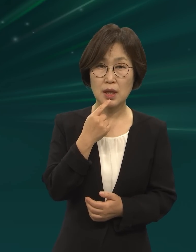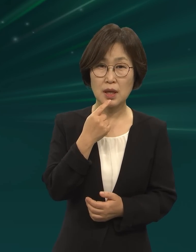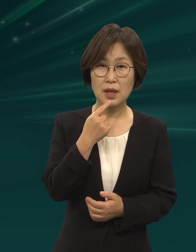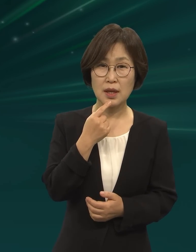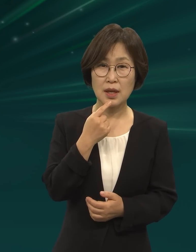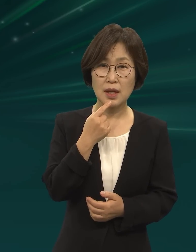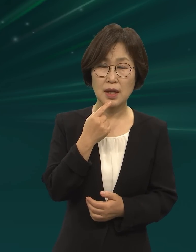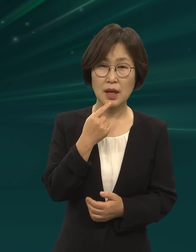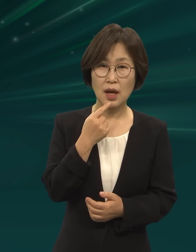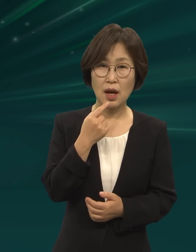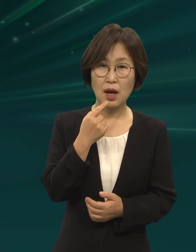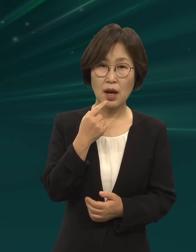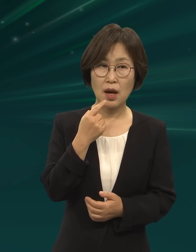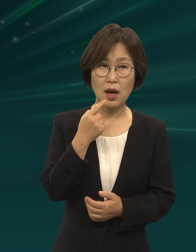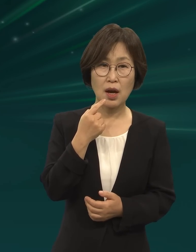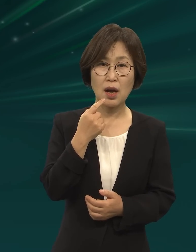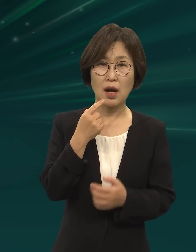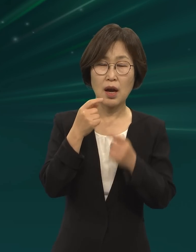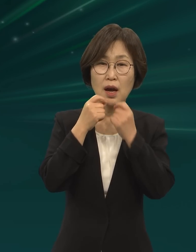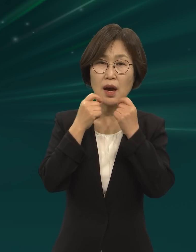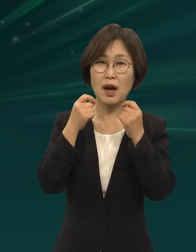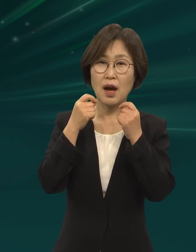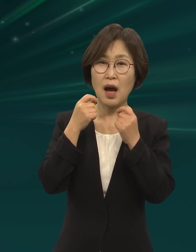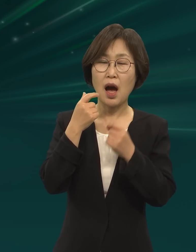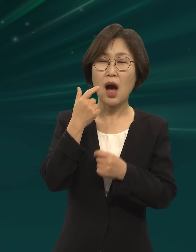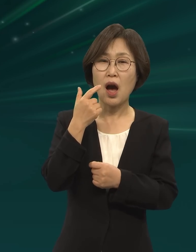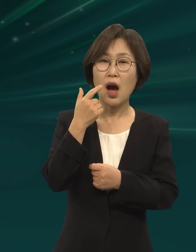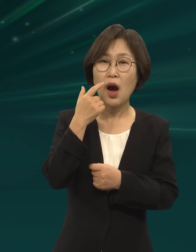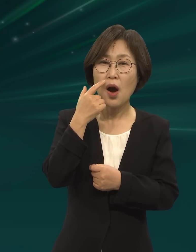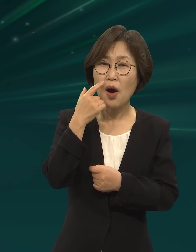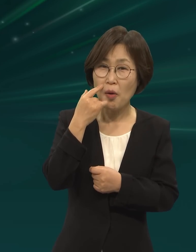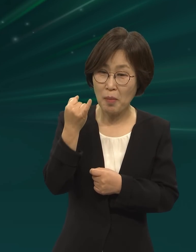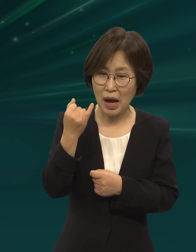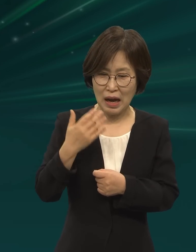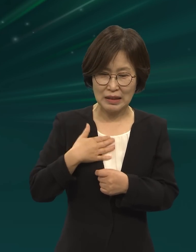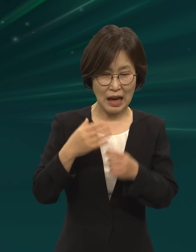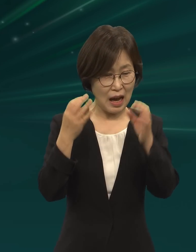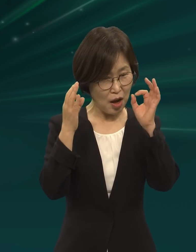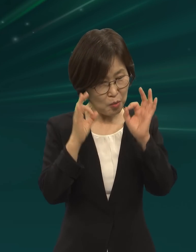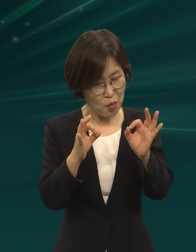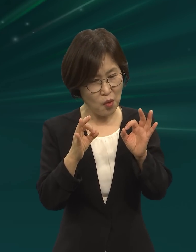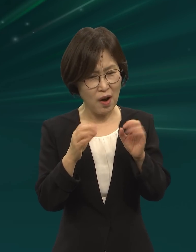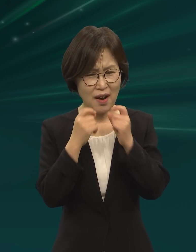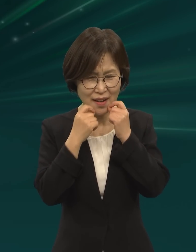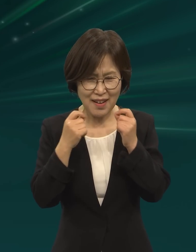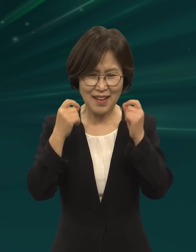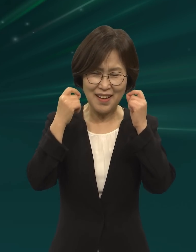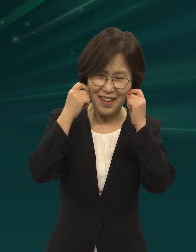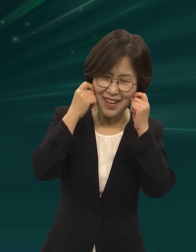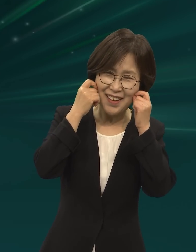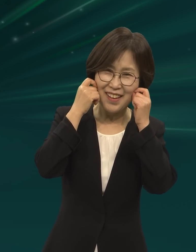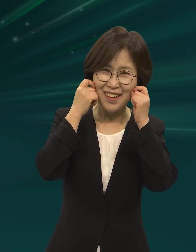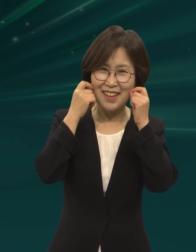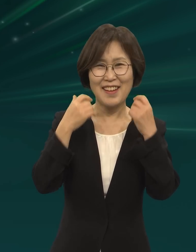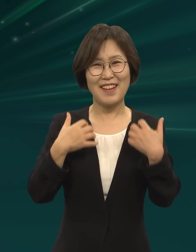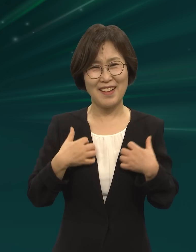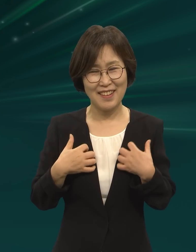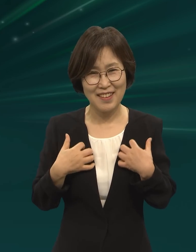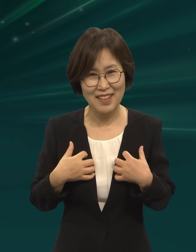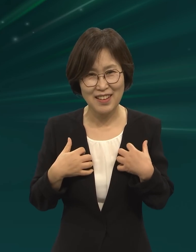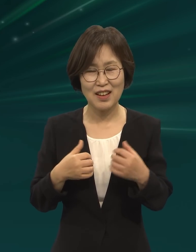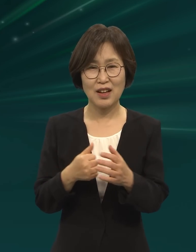웃으니까 엄마이잖아요. 우리 아들이 웃었네. 좋다, 마음 좋다. 하다가 이제